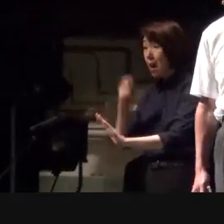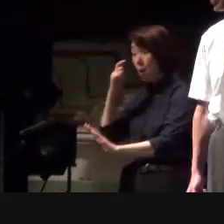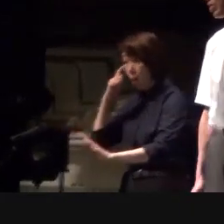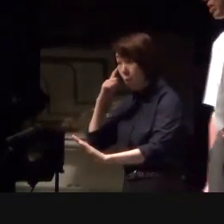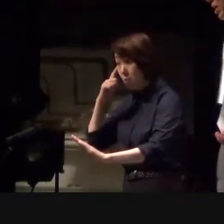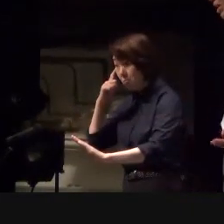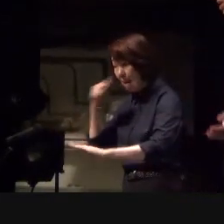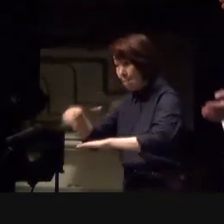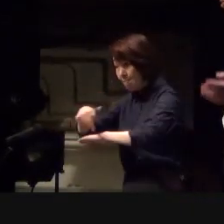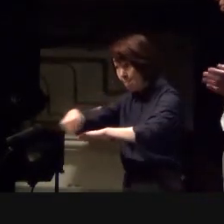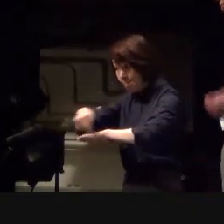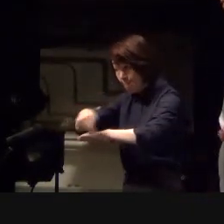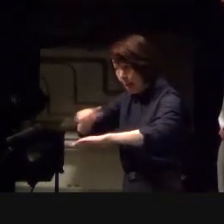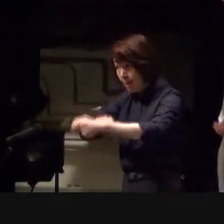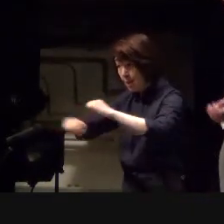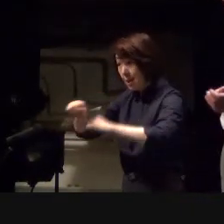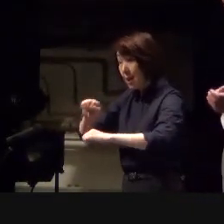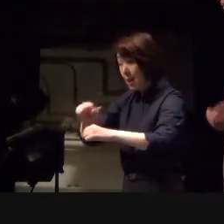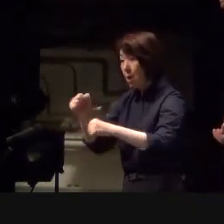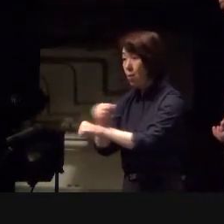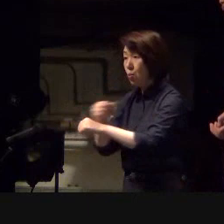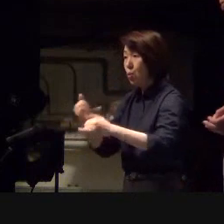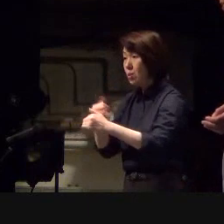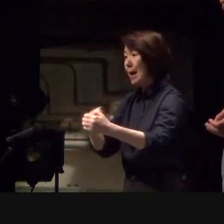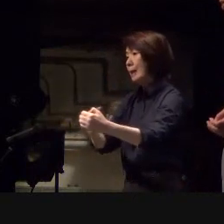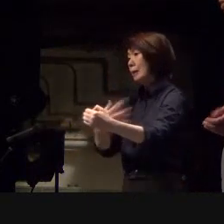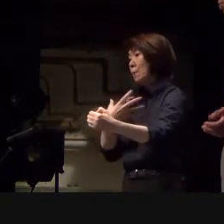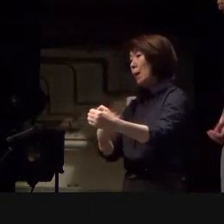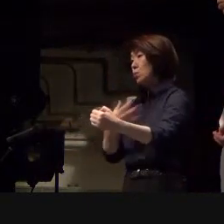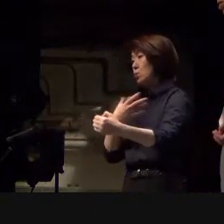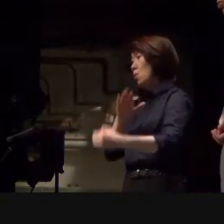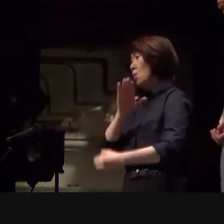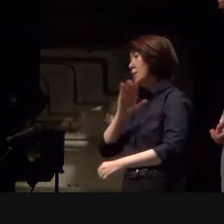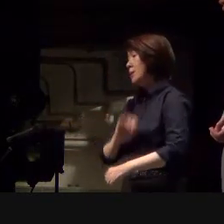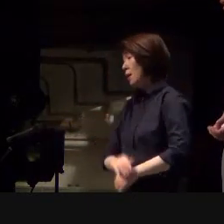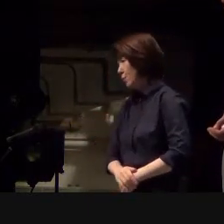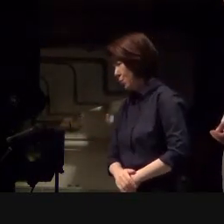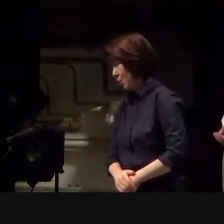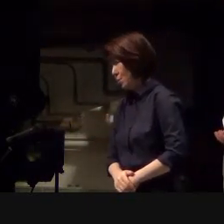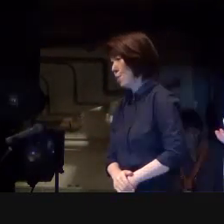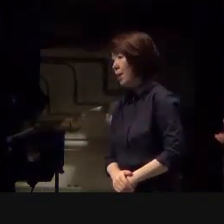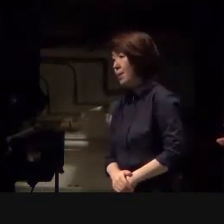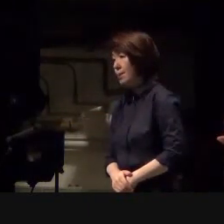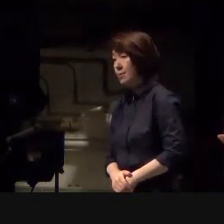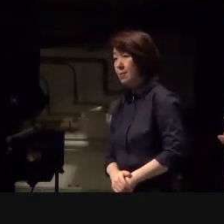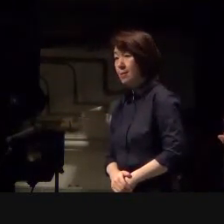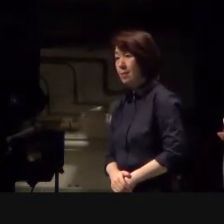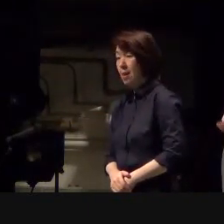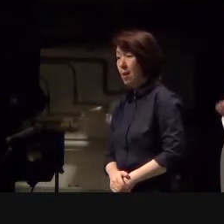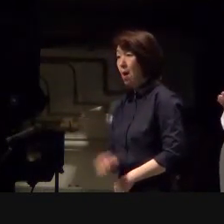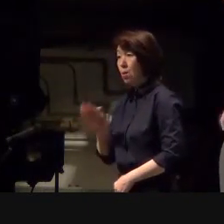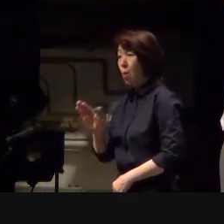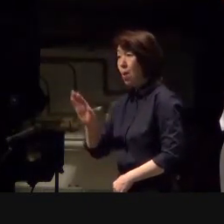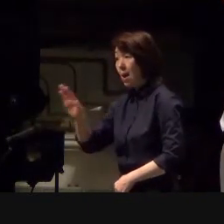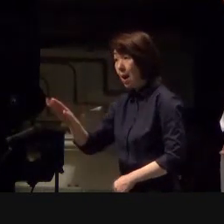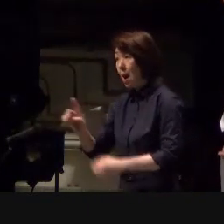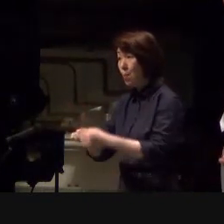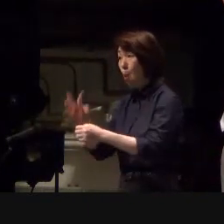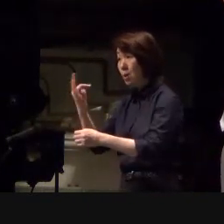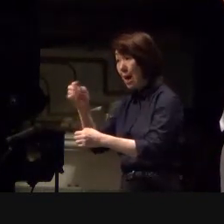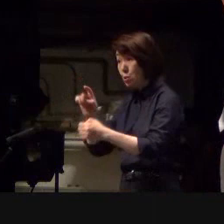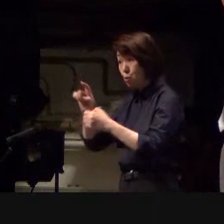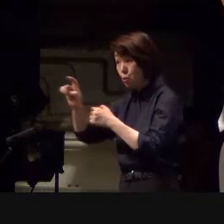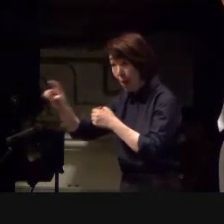が続いてきて、労働者が被爆をしてしまっているという状態が続いています。これからも何十年